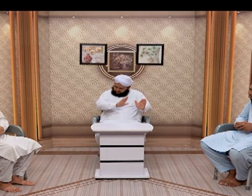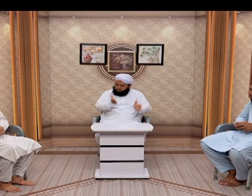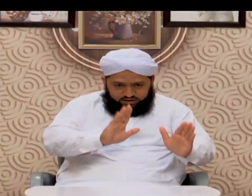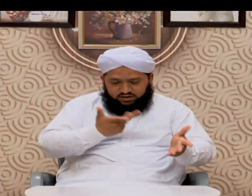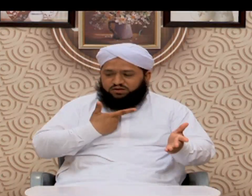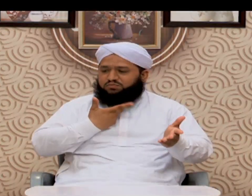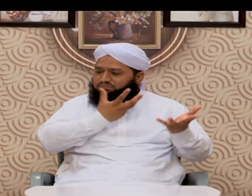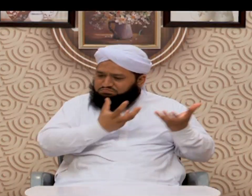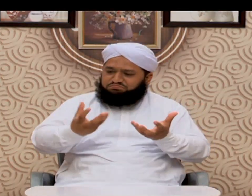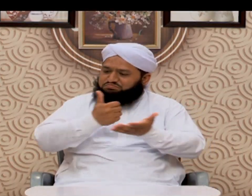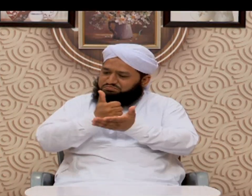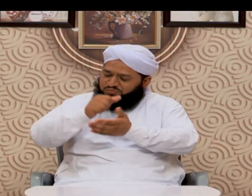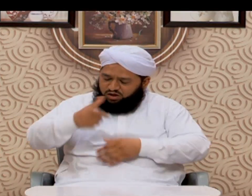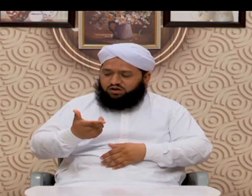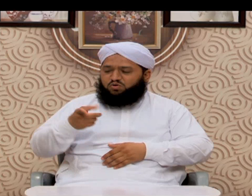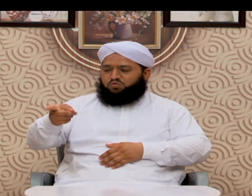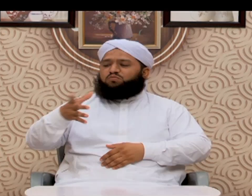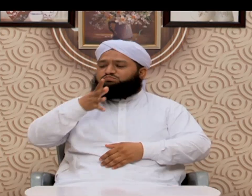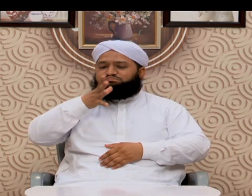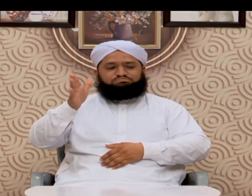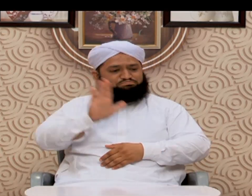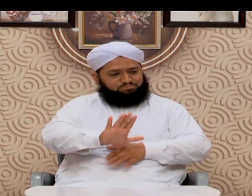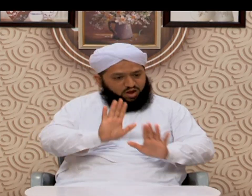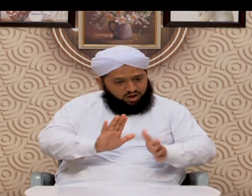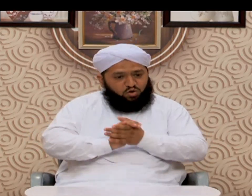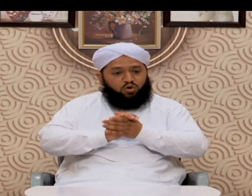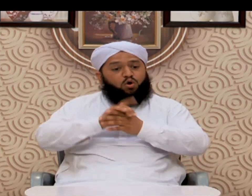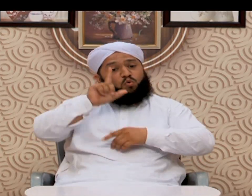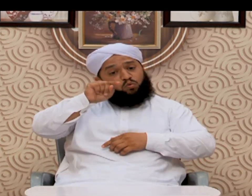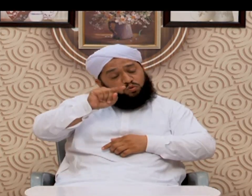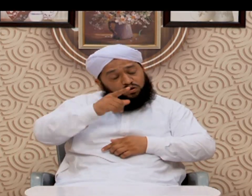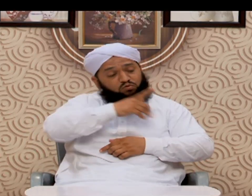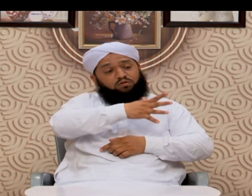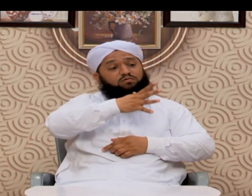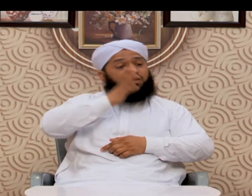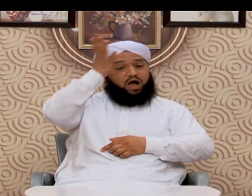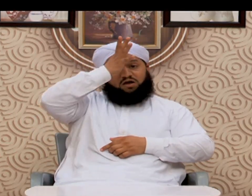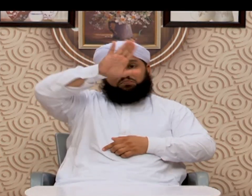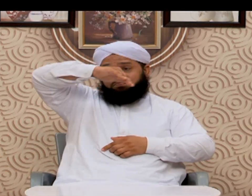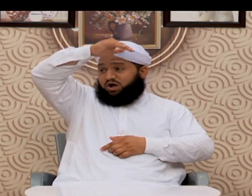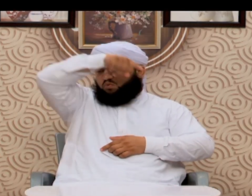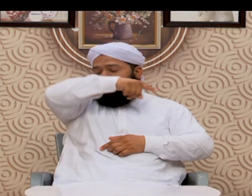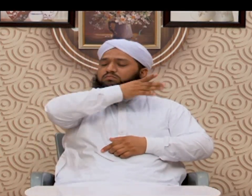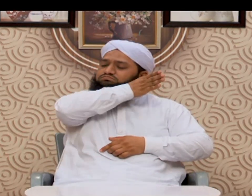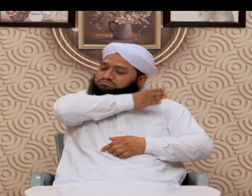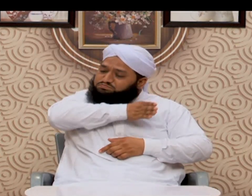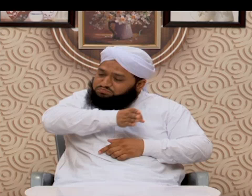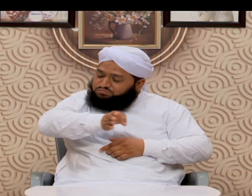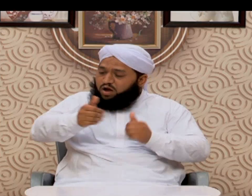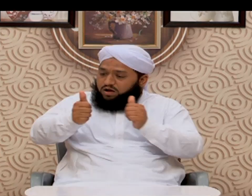یہاں قیام فرمائیے۔ آپ اس کے پاس مقیم ہو گئے۔ تگودار روزانہ رات آپ کی خدمت میں حاضر ہوتا۔ آپ رحمت